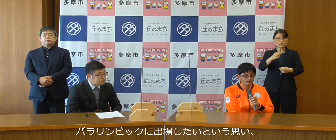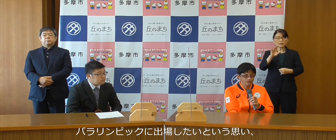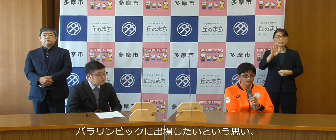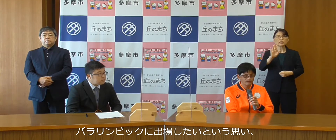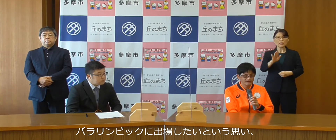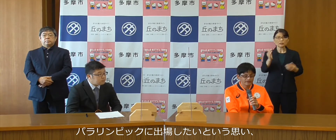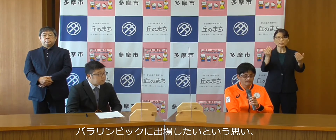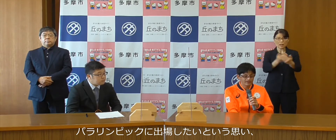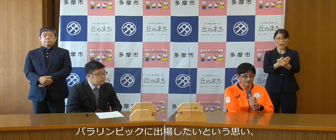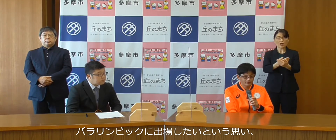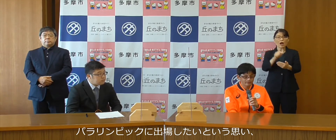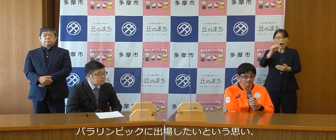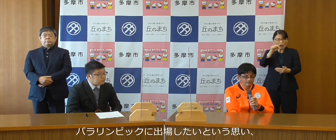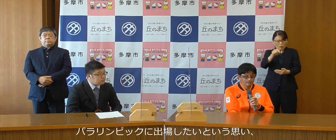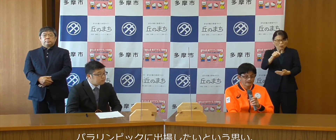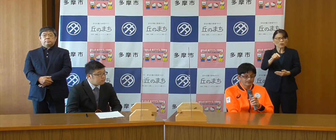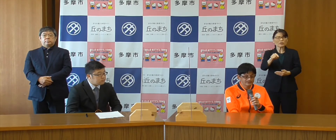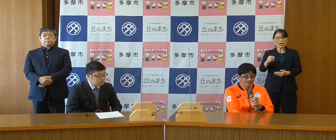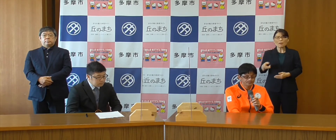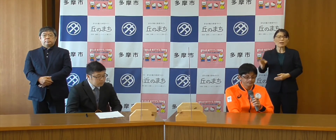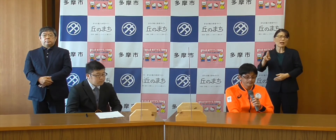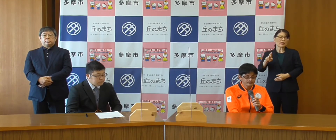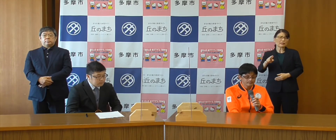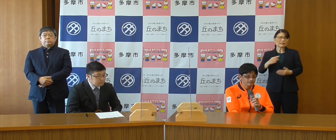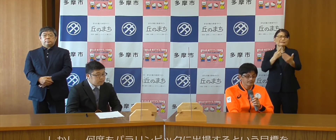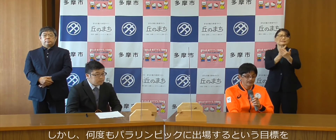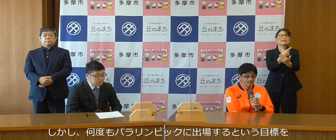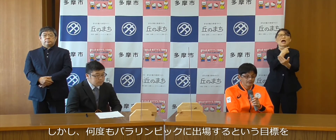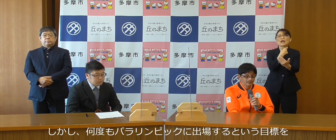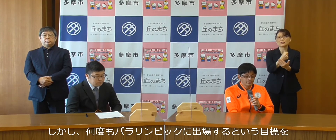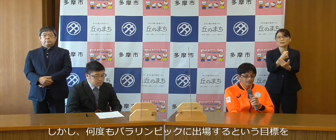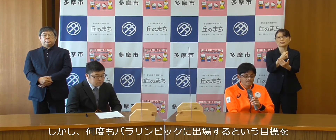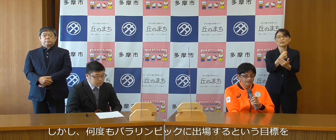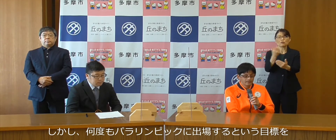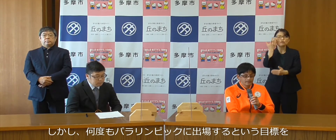という大きな夢が生まれました。